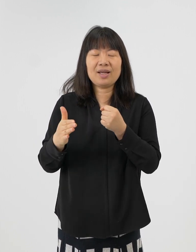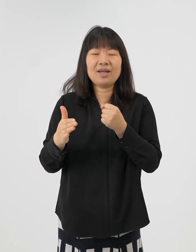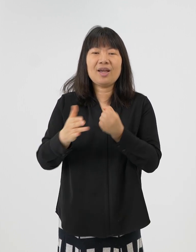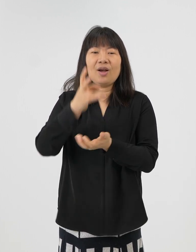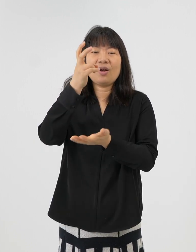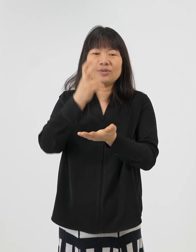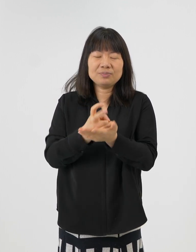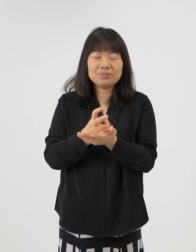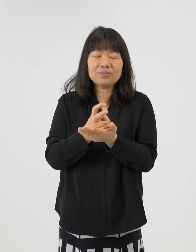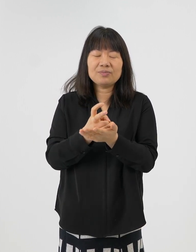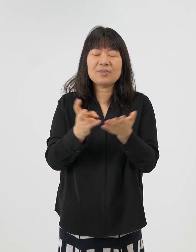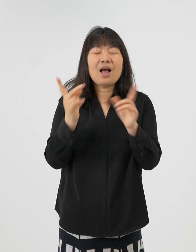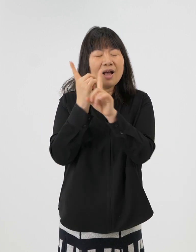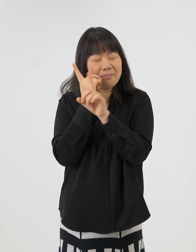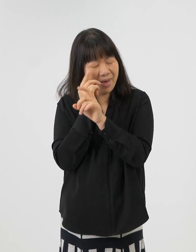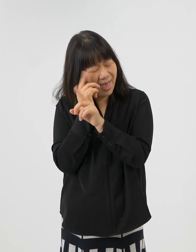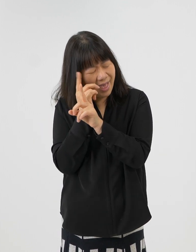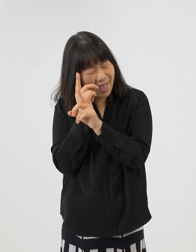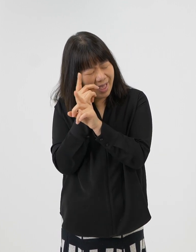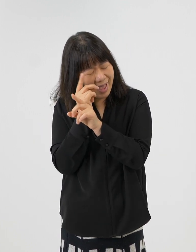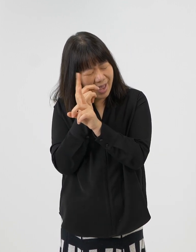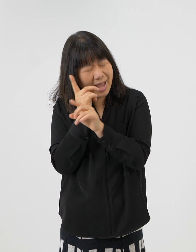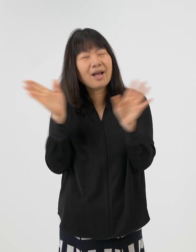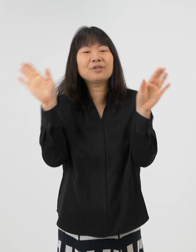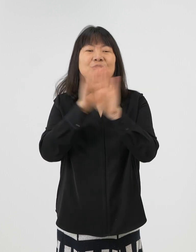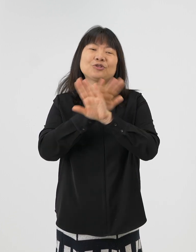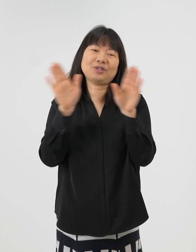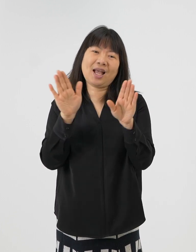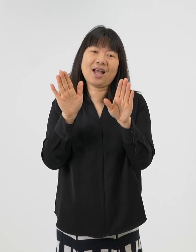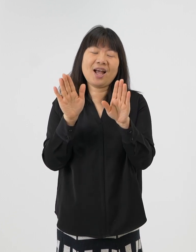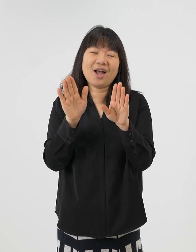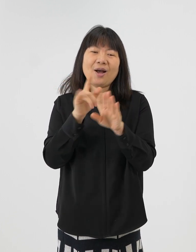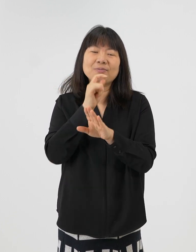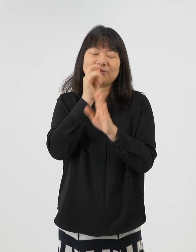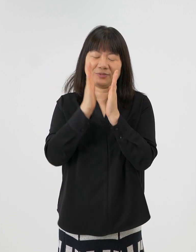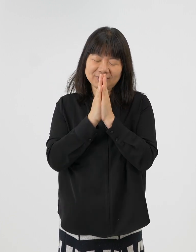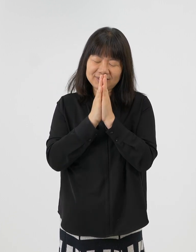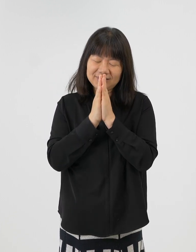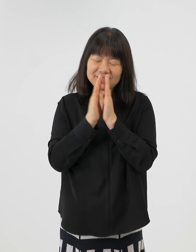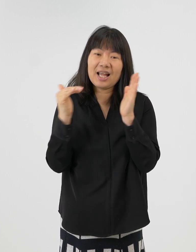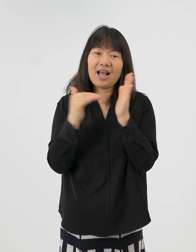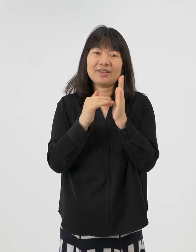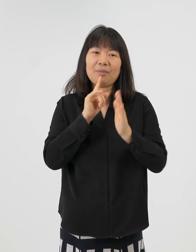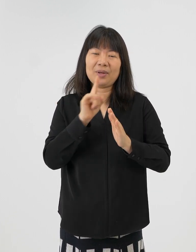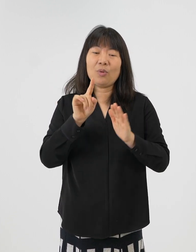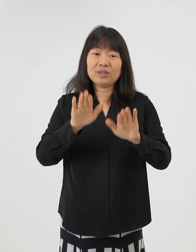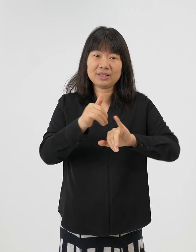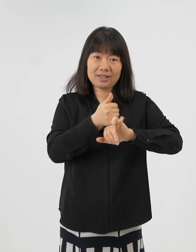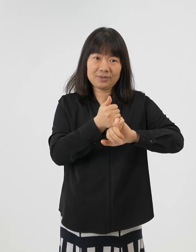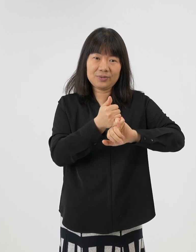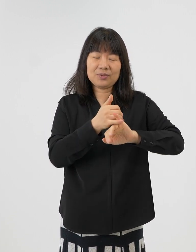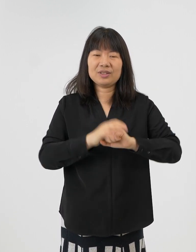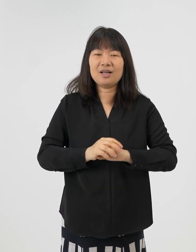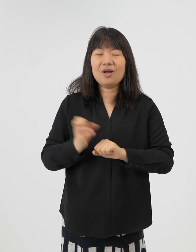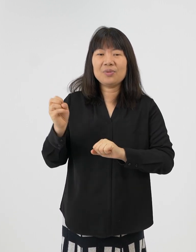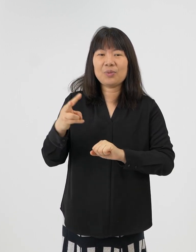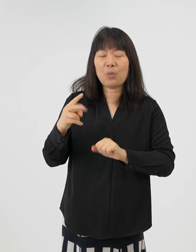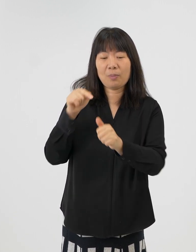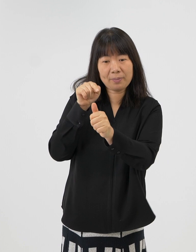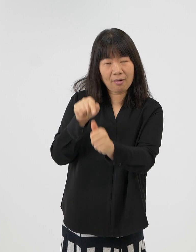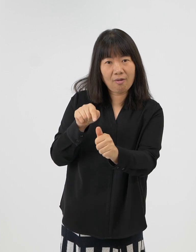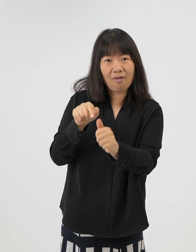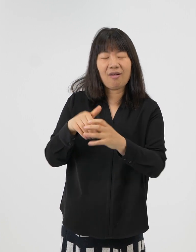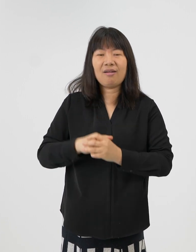율법을 주야로 뭐하는도다? 묵상하는도다. 오늘 이 약속이 또 이